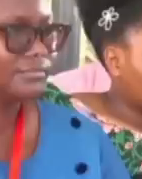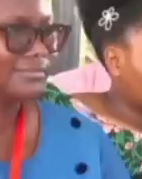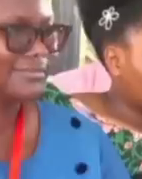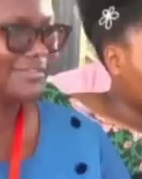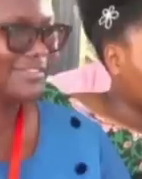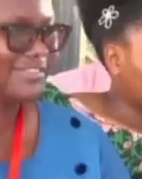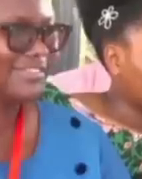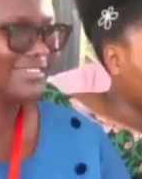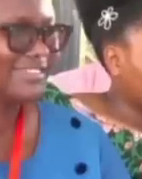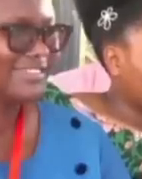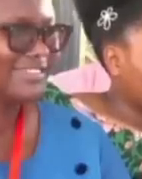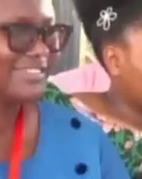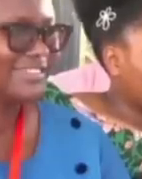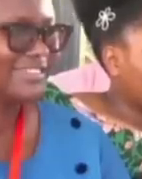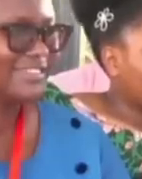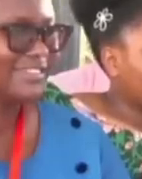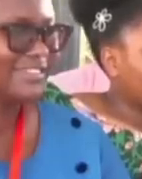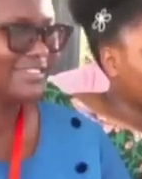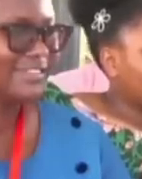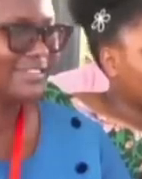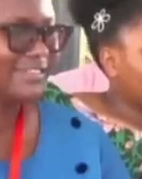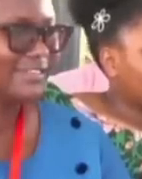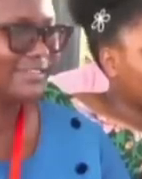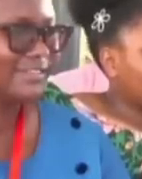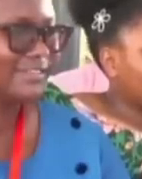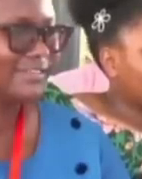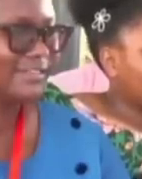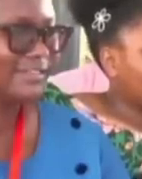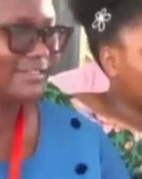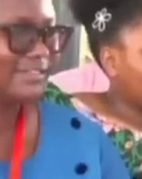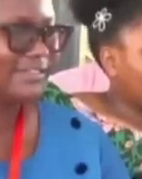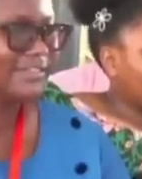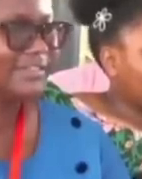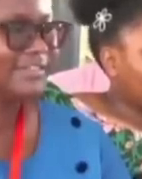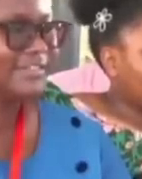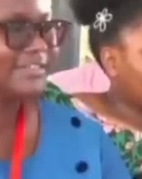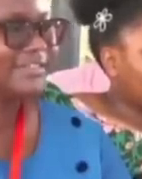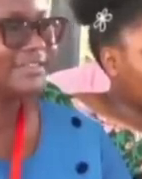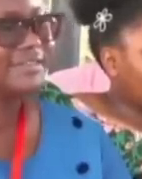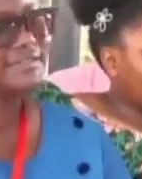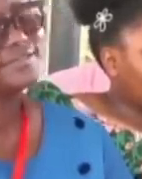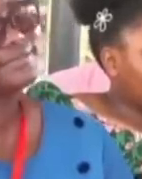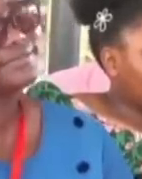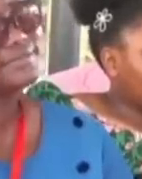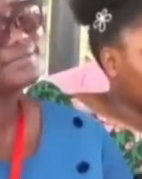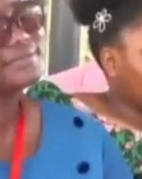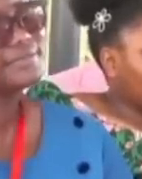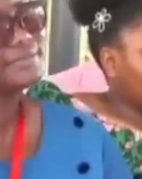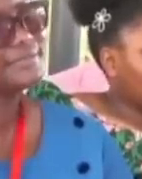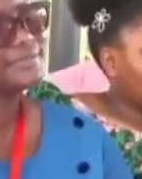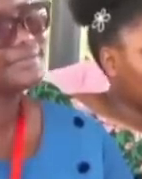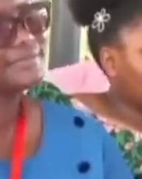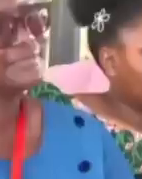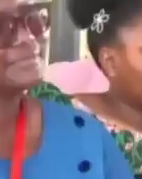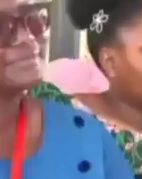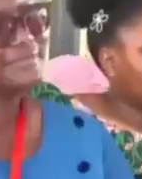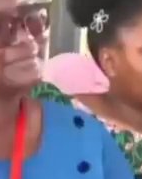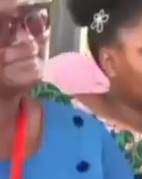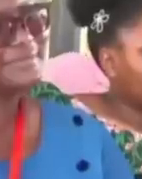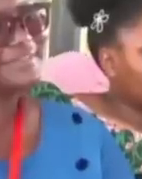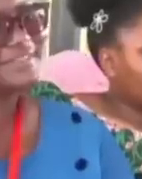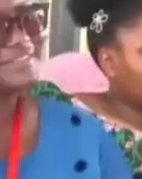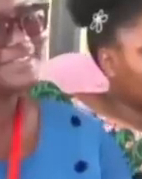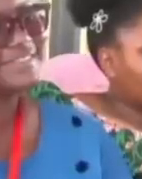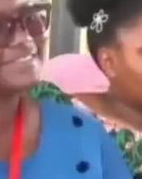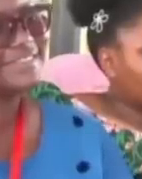Kwa asili anapenda kujitetea. Kwa asili anapenda kuwa sehemu iliyo salama. Lakini jipime wewe